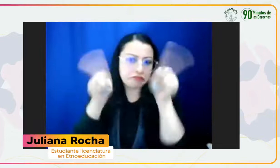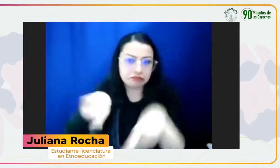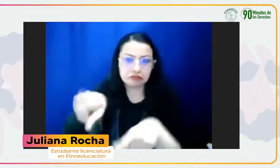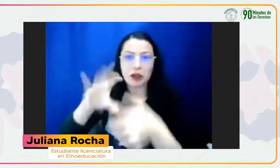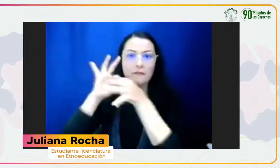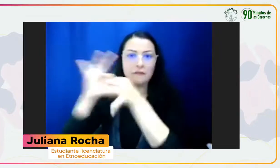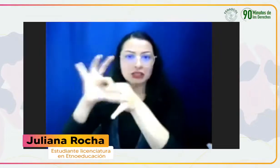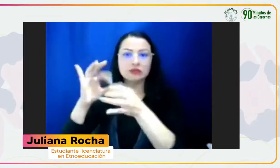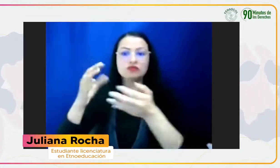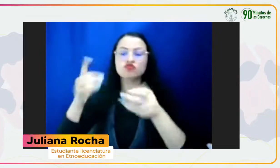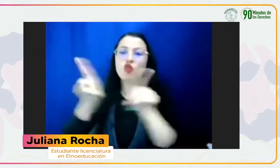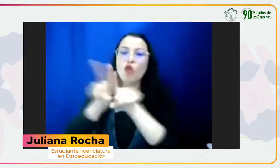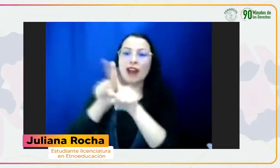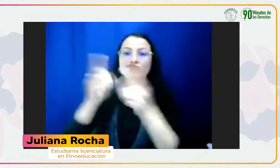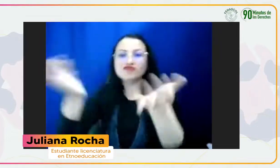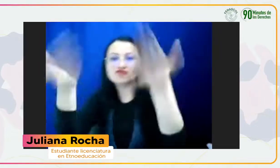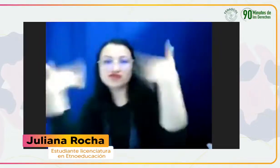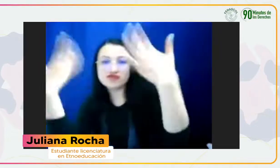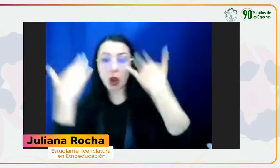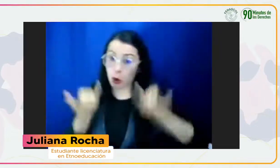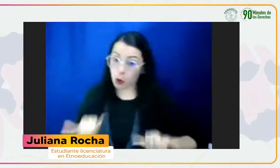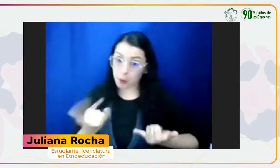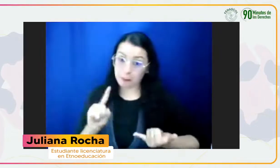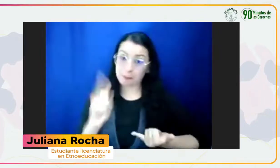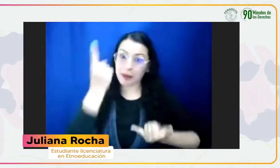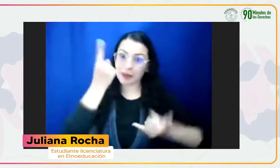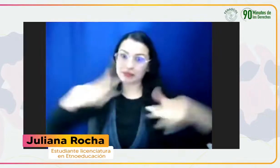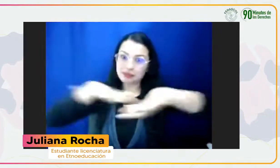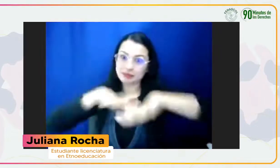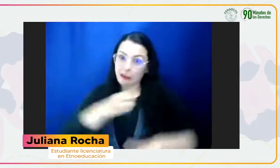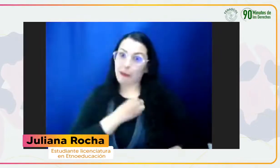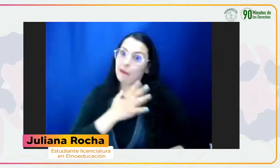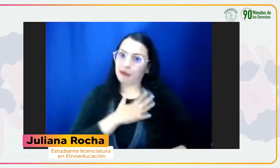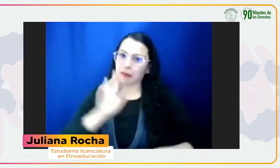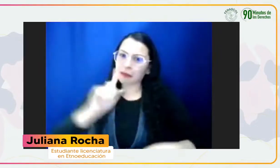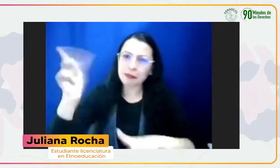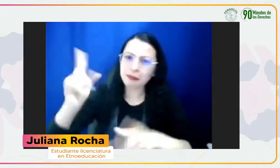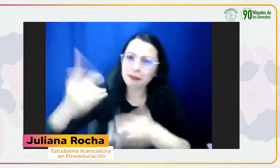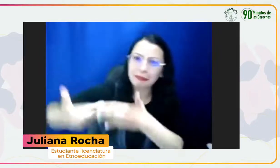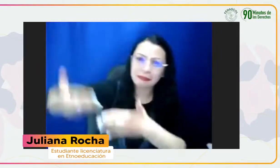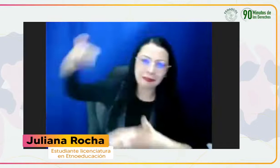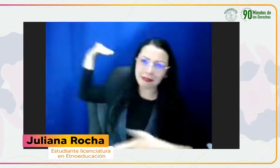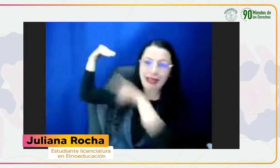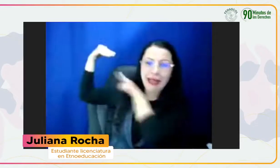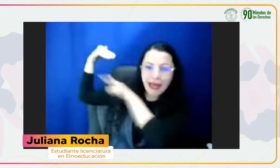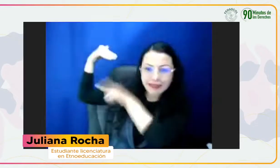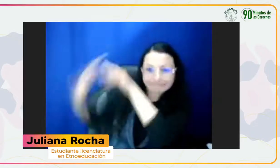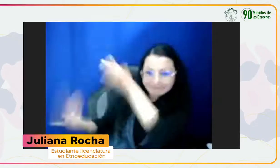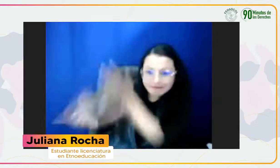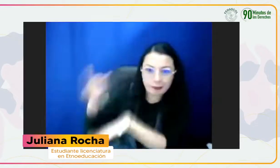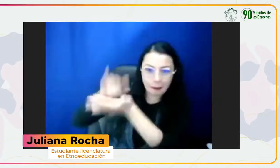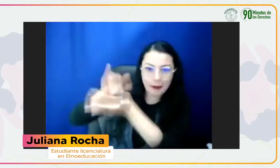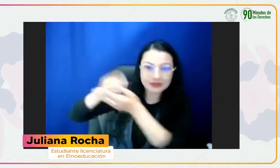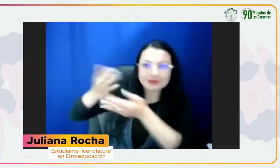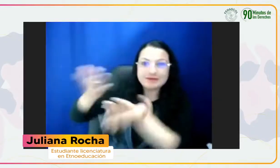estas oportunidades no se encuentra. También, digamos, vemos FENASCOL, vemos este espacio que es la primera vez, dicen que ha habido